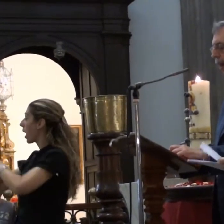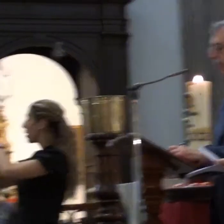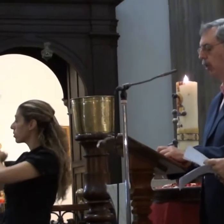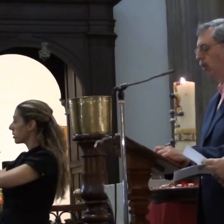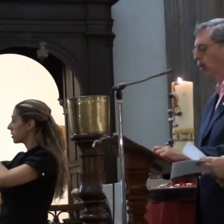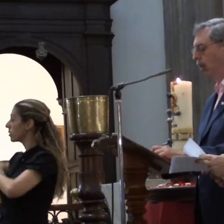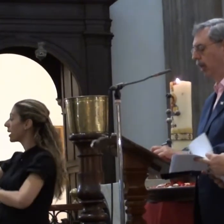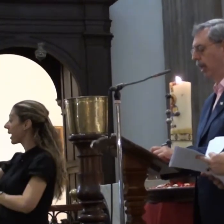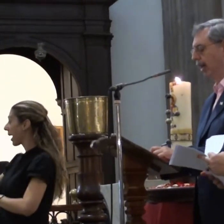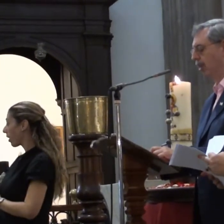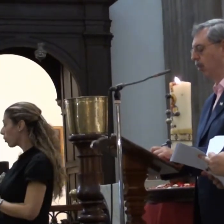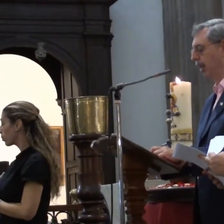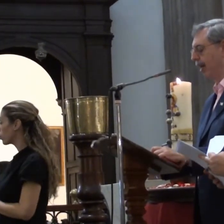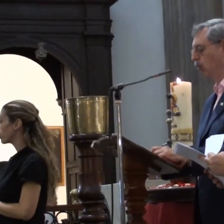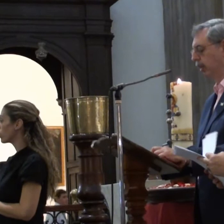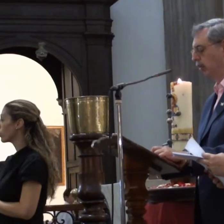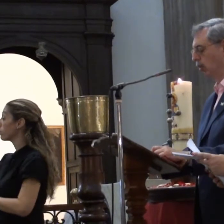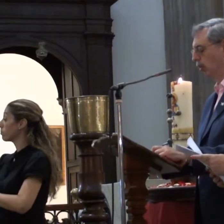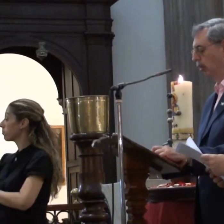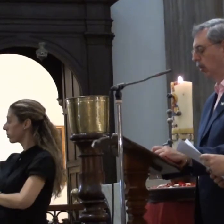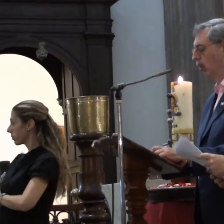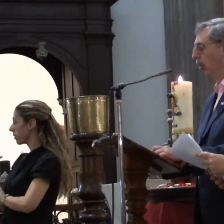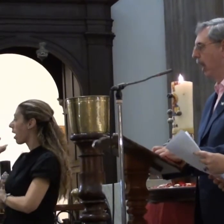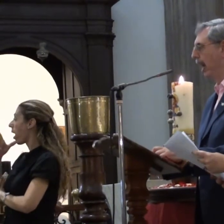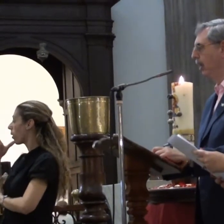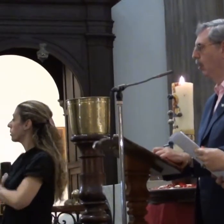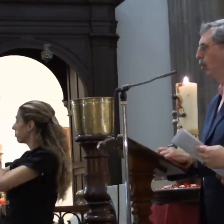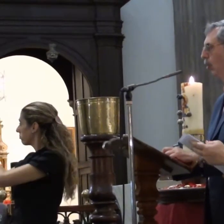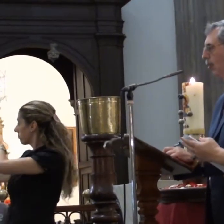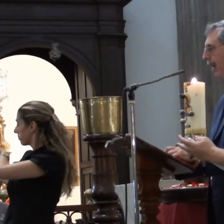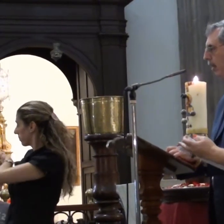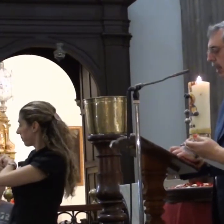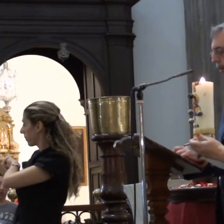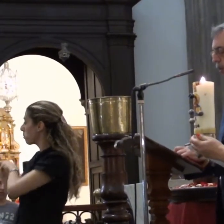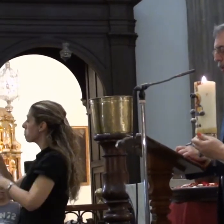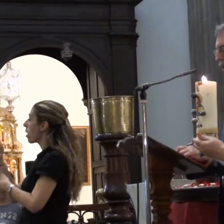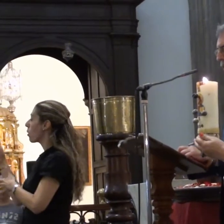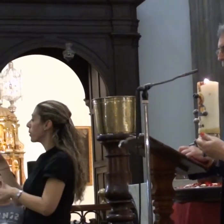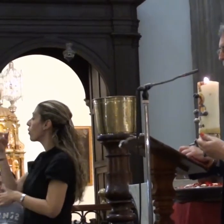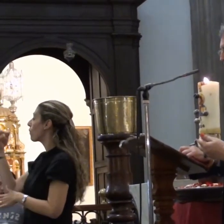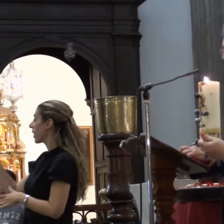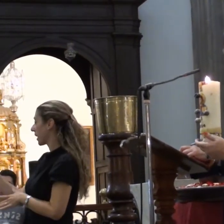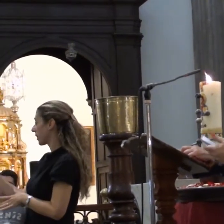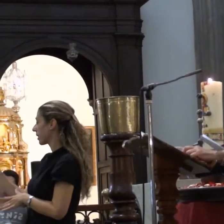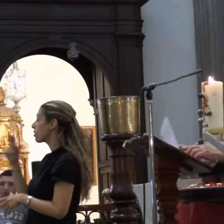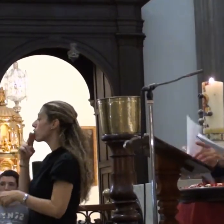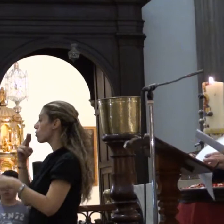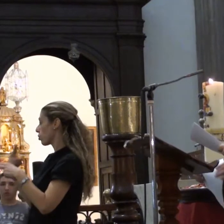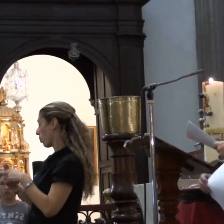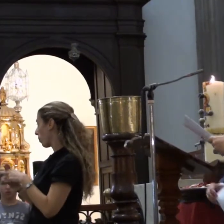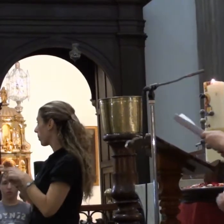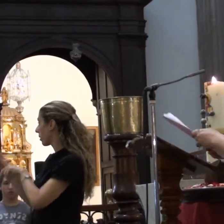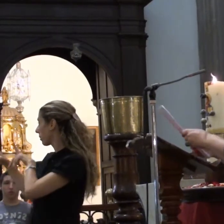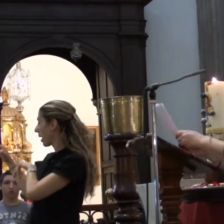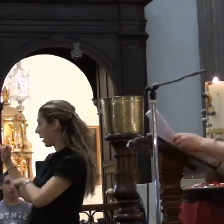que han podido hacernos llegar hay unos 20 cuyo nombre de